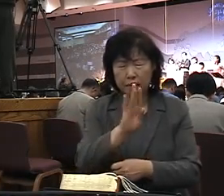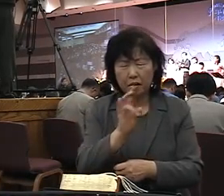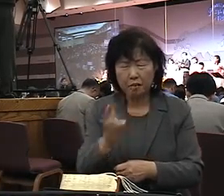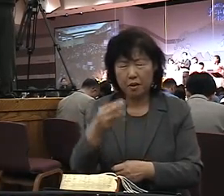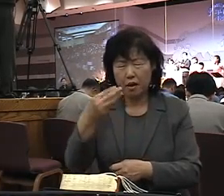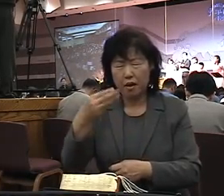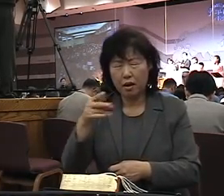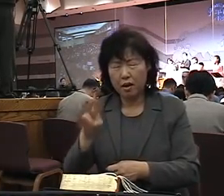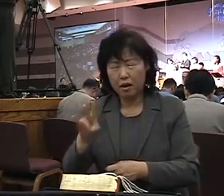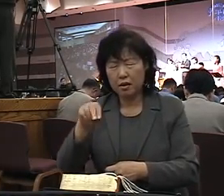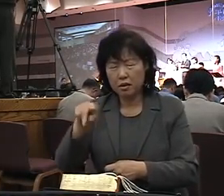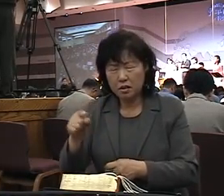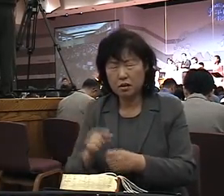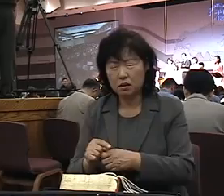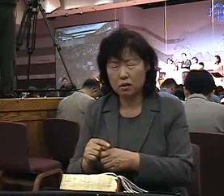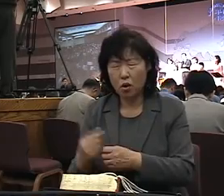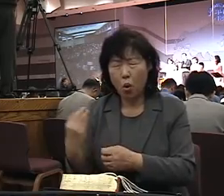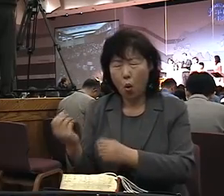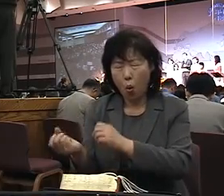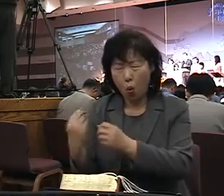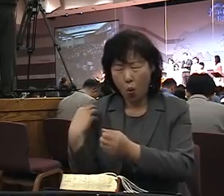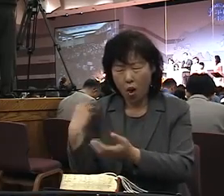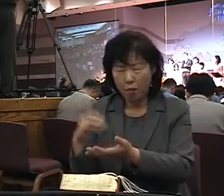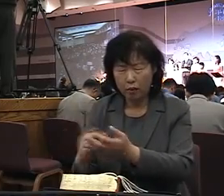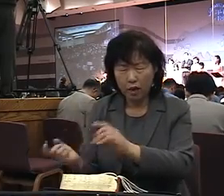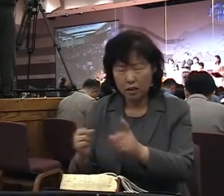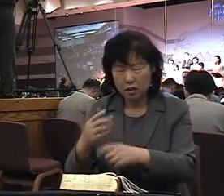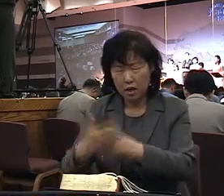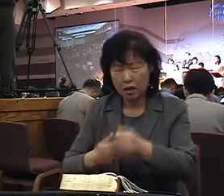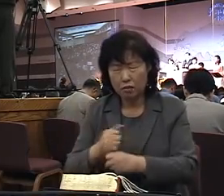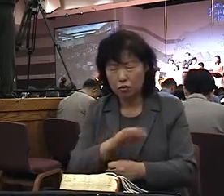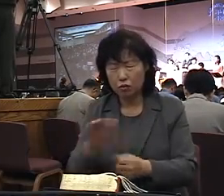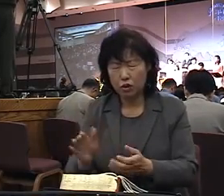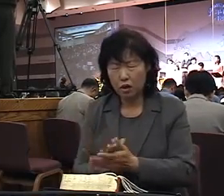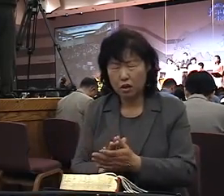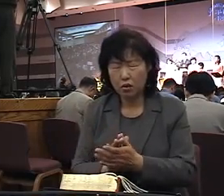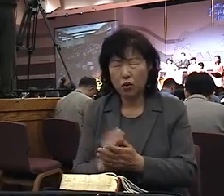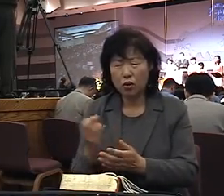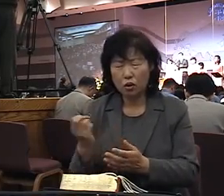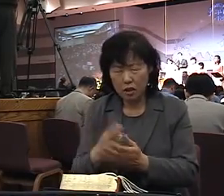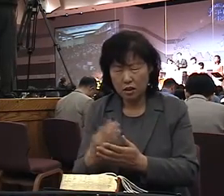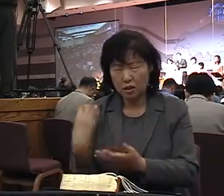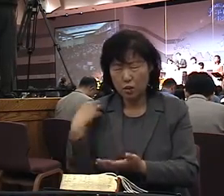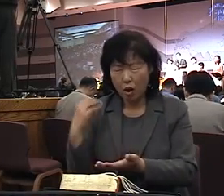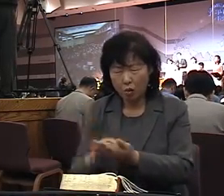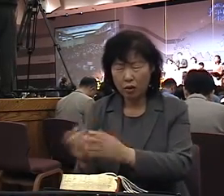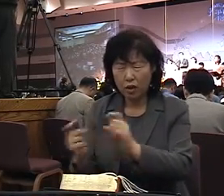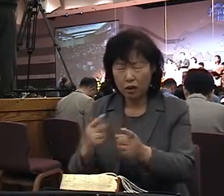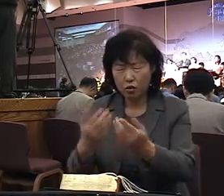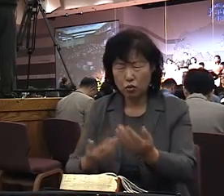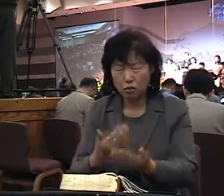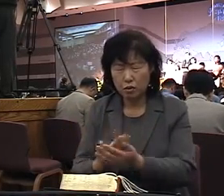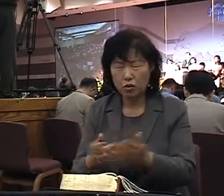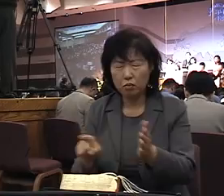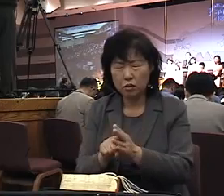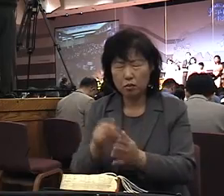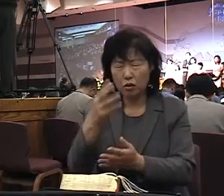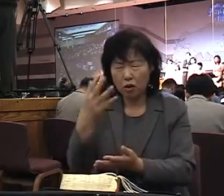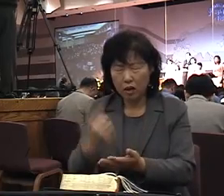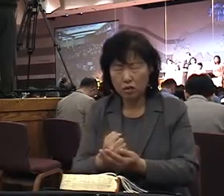허락하시사 하나님 주 앞에 온전히 나오는 저희들 되게 하여 주시옵소서. 믿음으로 나오게 하여